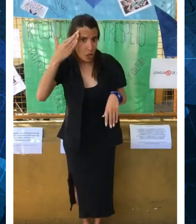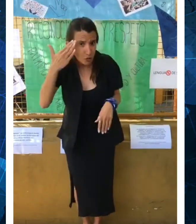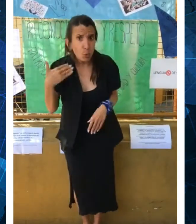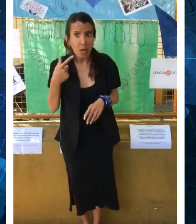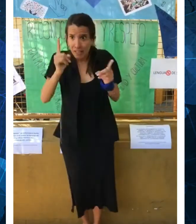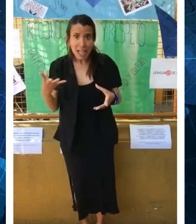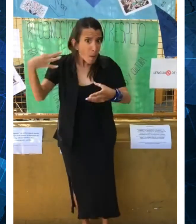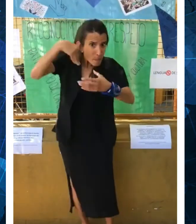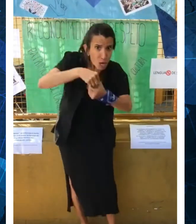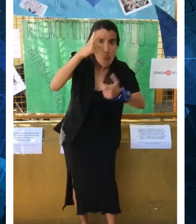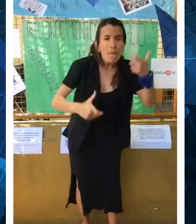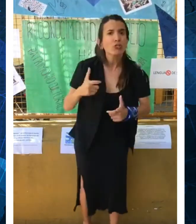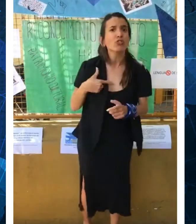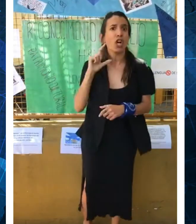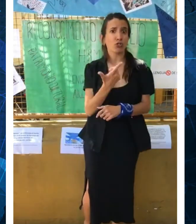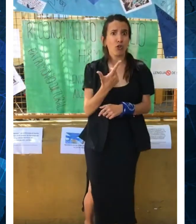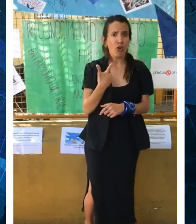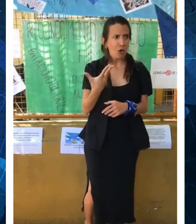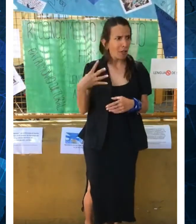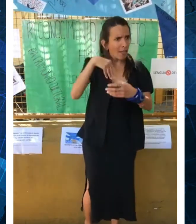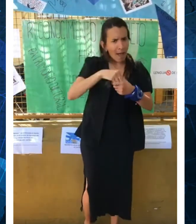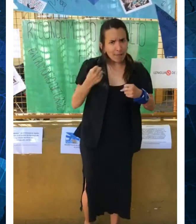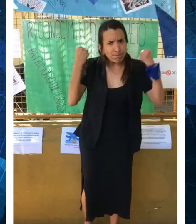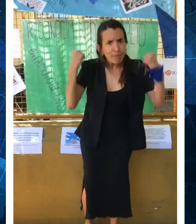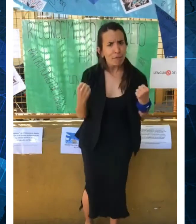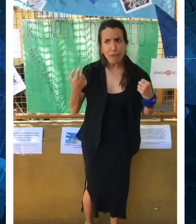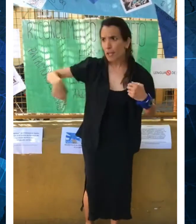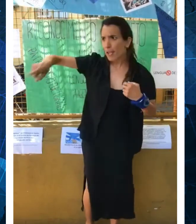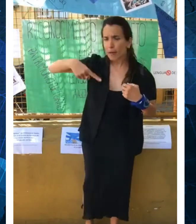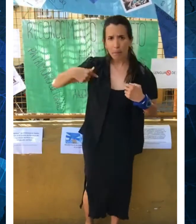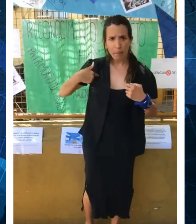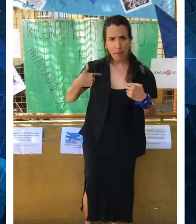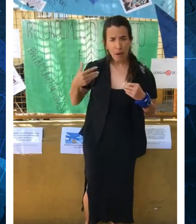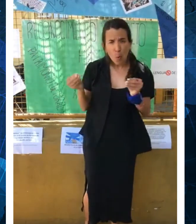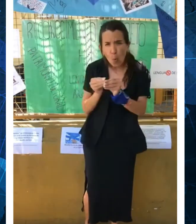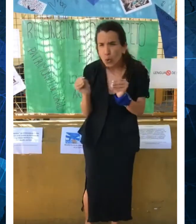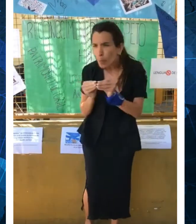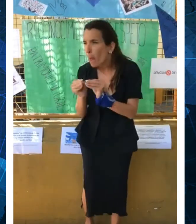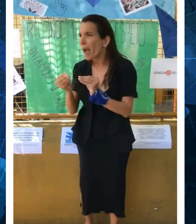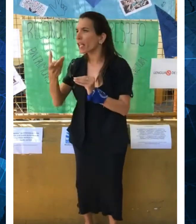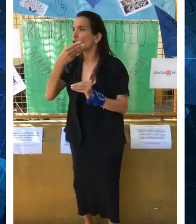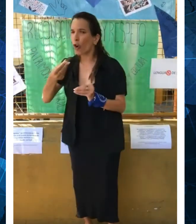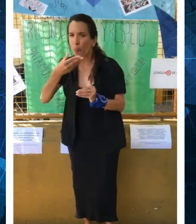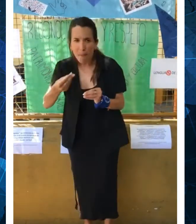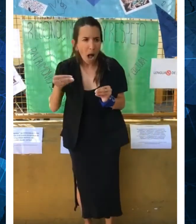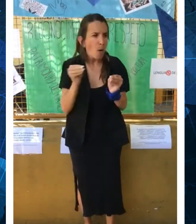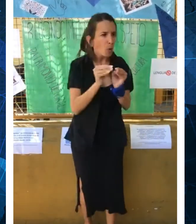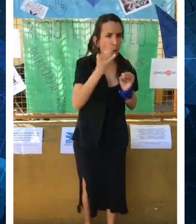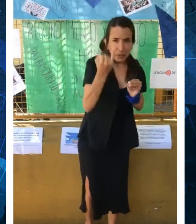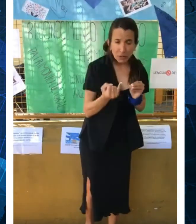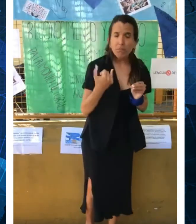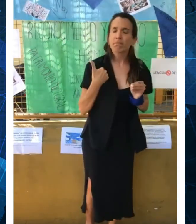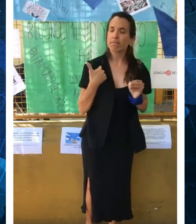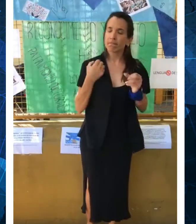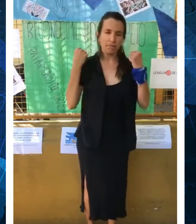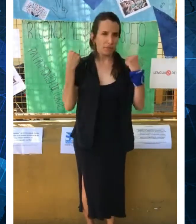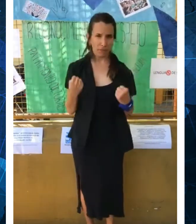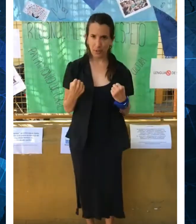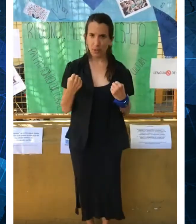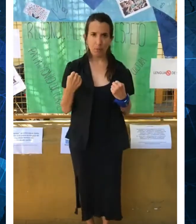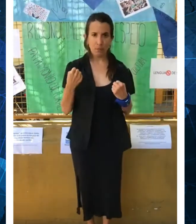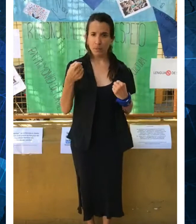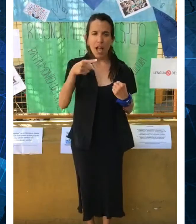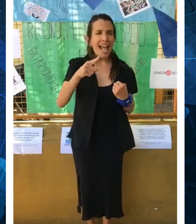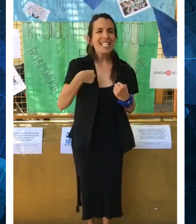Yo, además de ser de la comunidad, soy profesora también. Y defiendo a todos mis